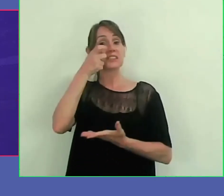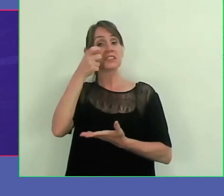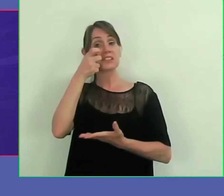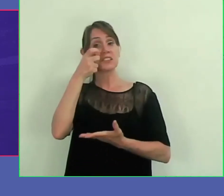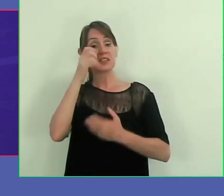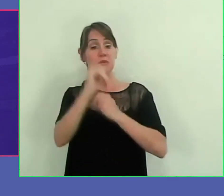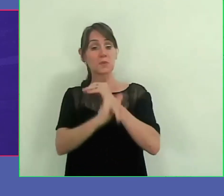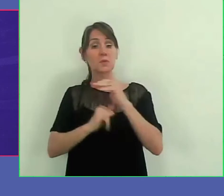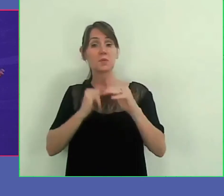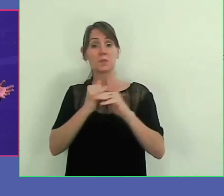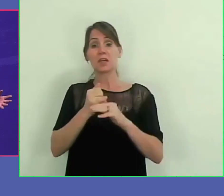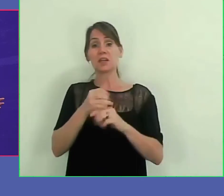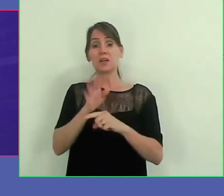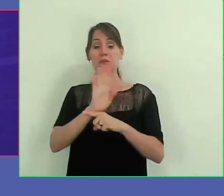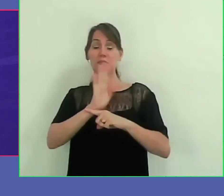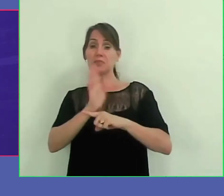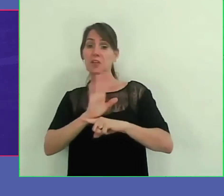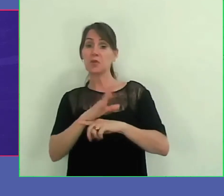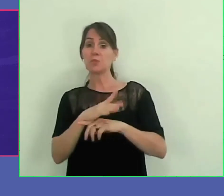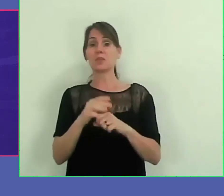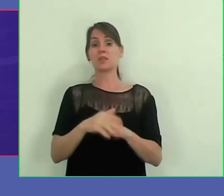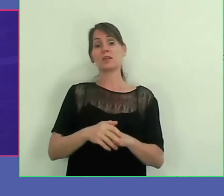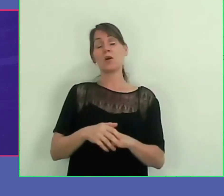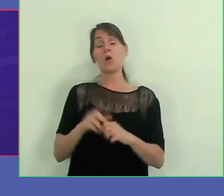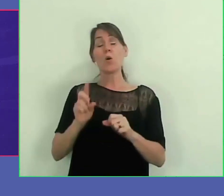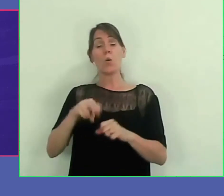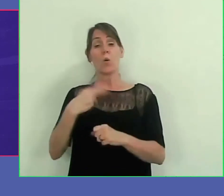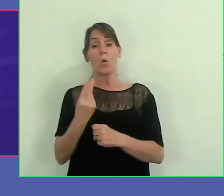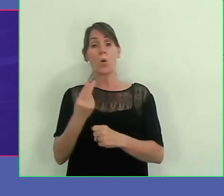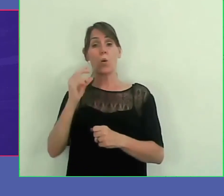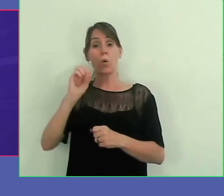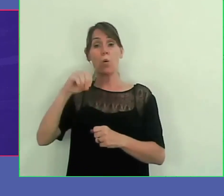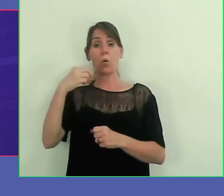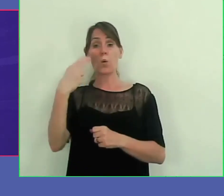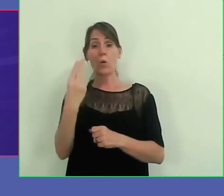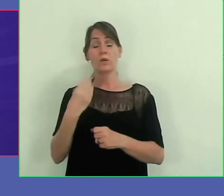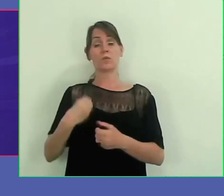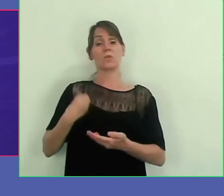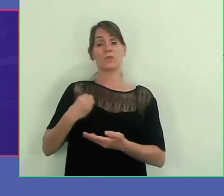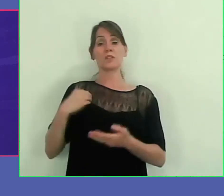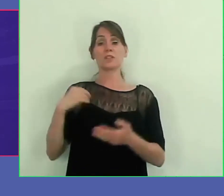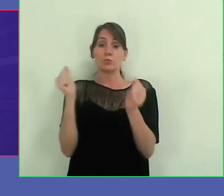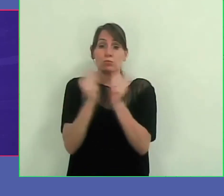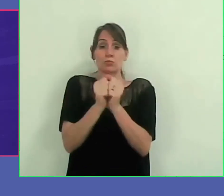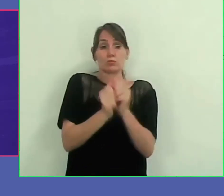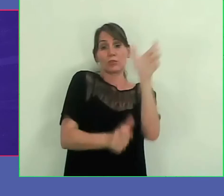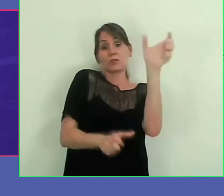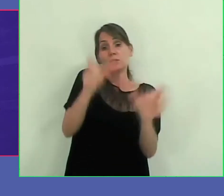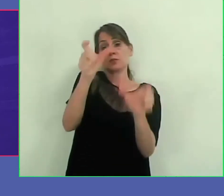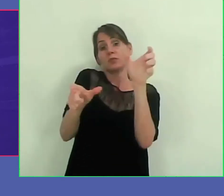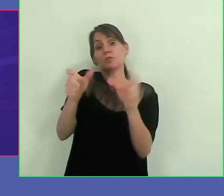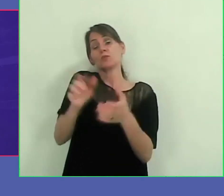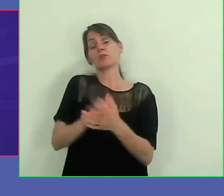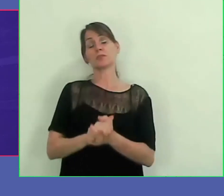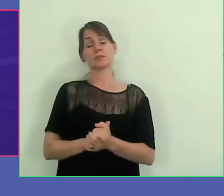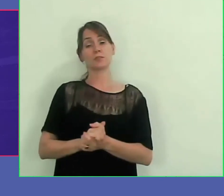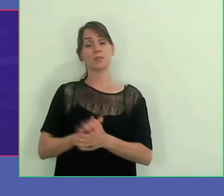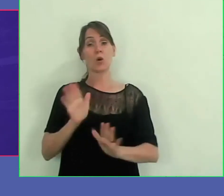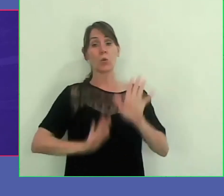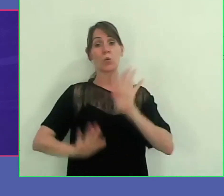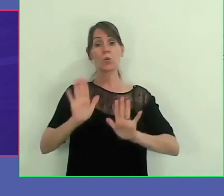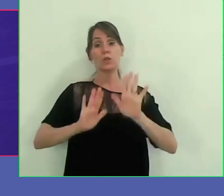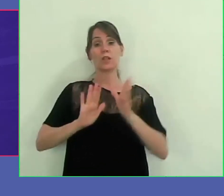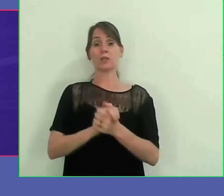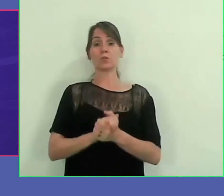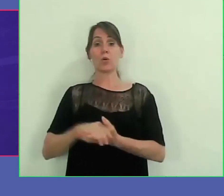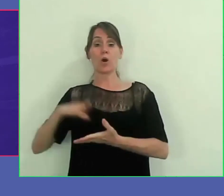seja convivendo com as pessoas. Irmão, nós também, e o nosso jovem, nossos adolescentes, crianças, acabam também tendo esse